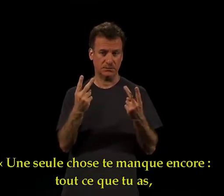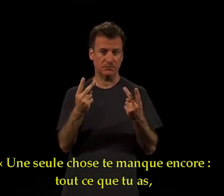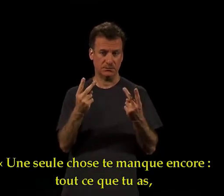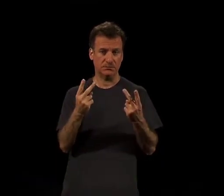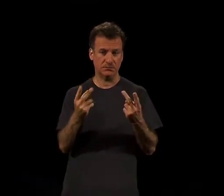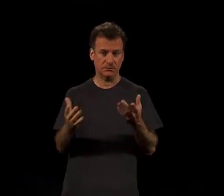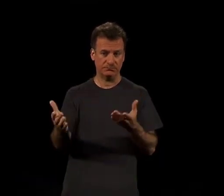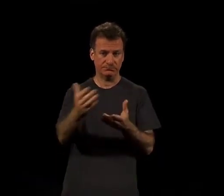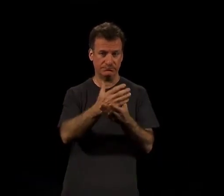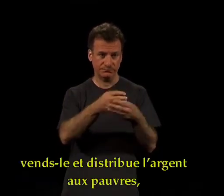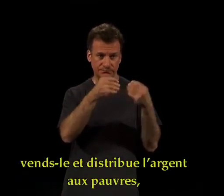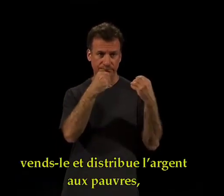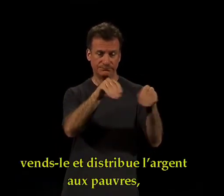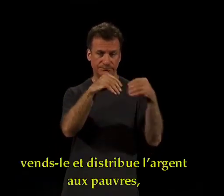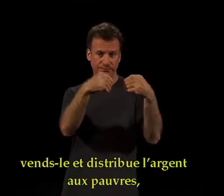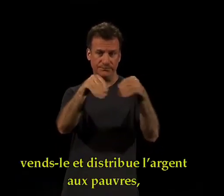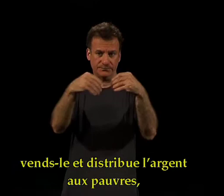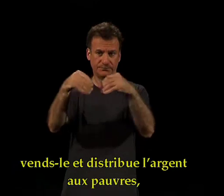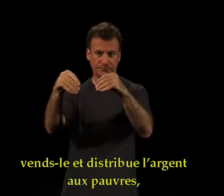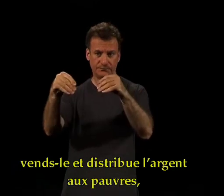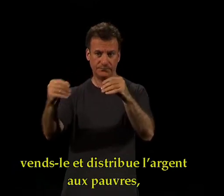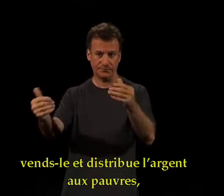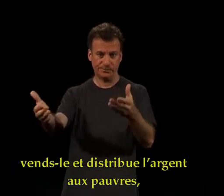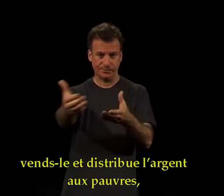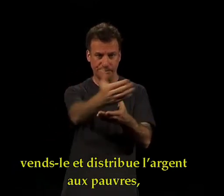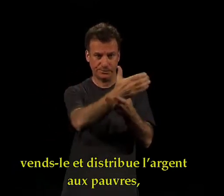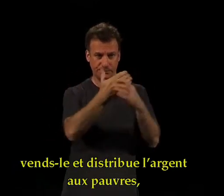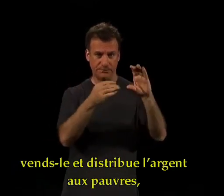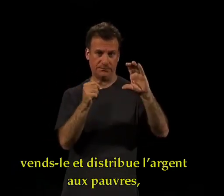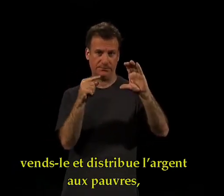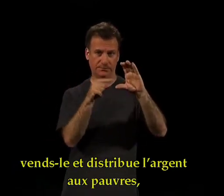» Tout ce que tu as, vends-le et distribue l'argent aux pauvres. »